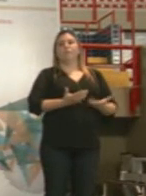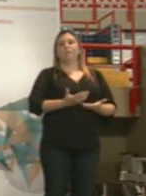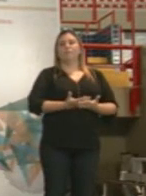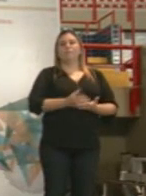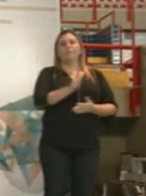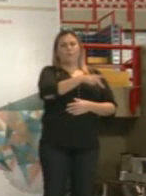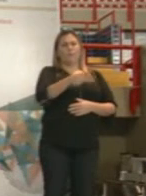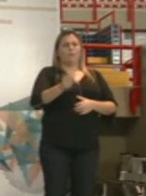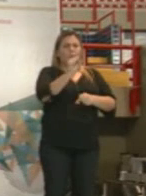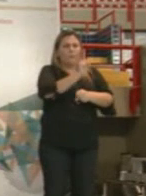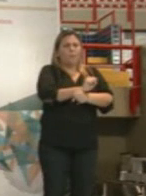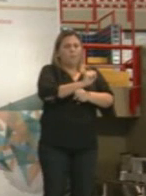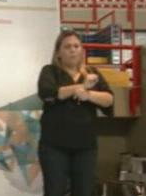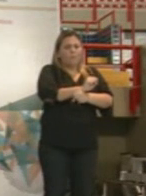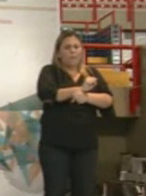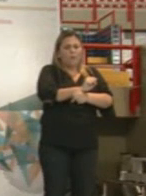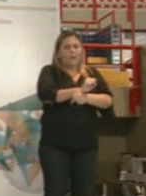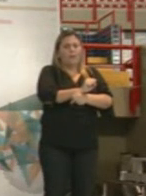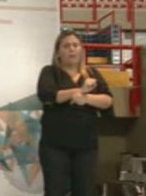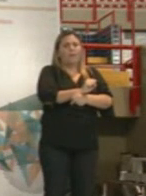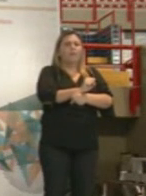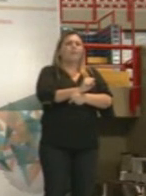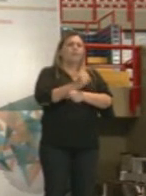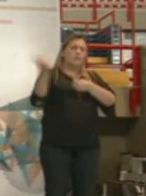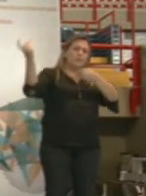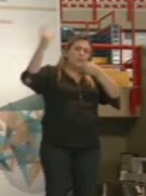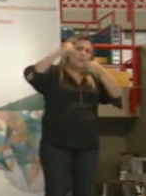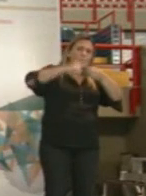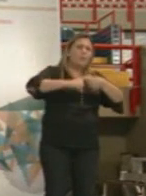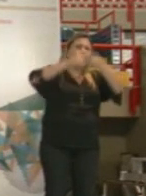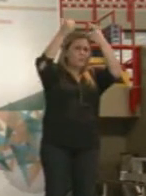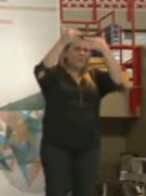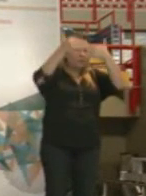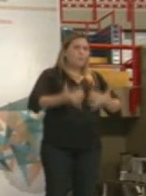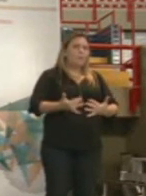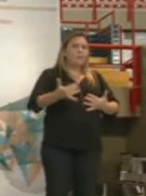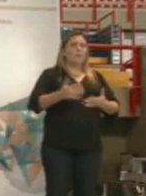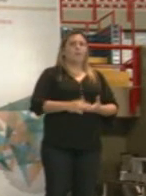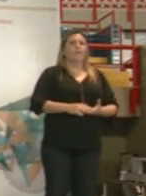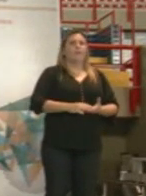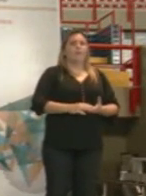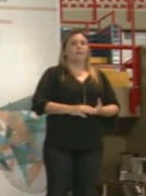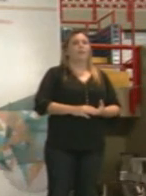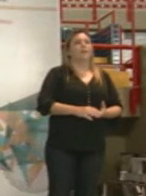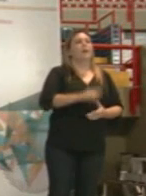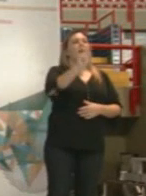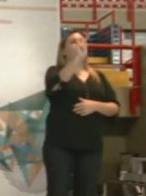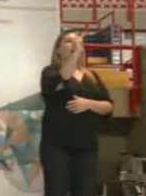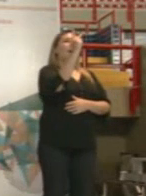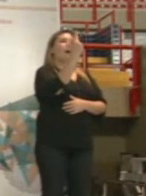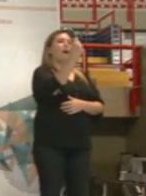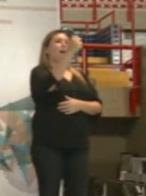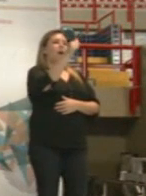paradinha aí e resgata o seguinte: formação arbórea é o que,